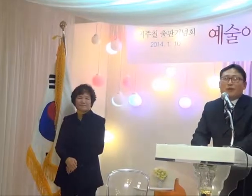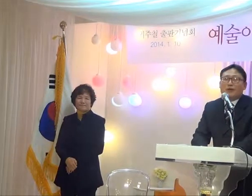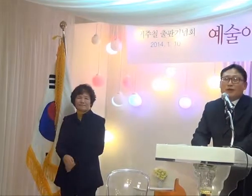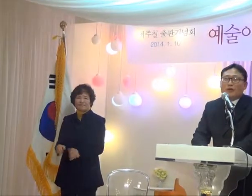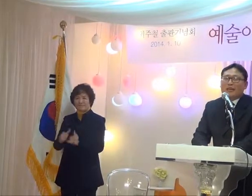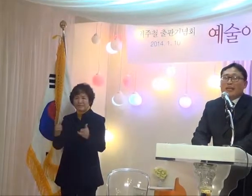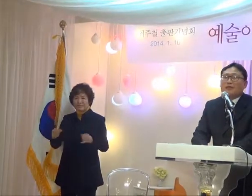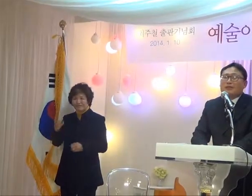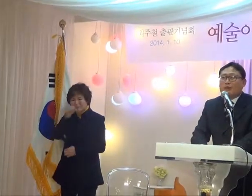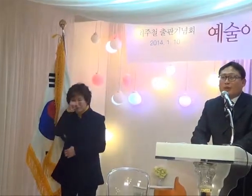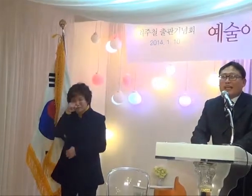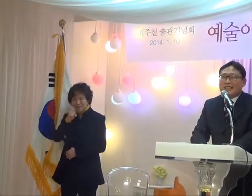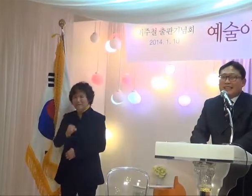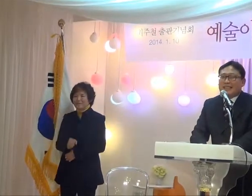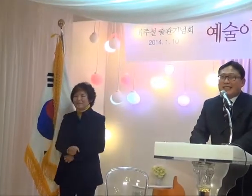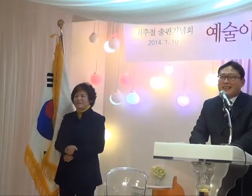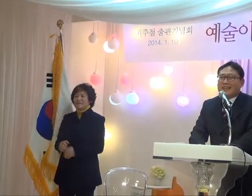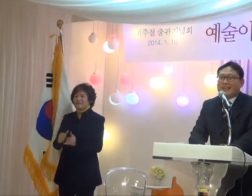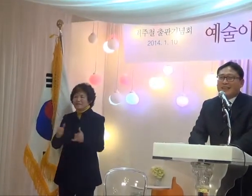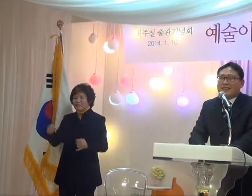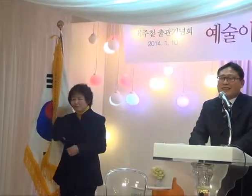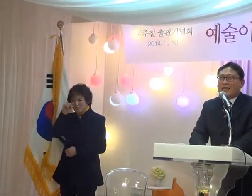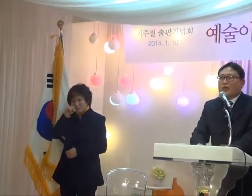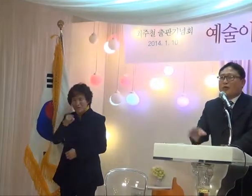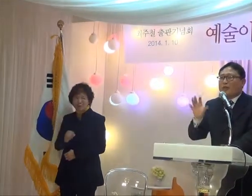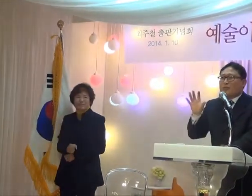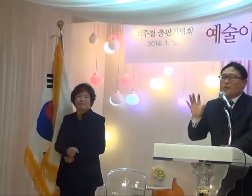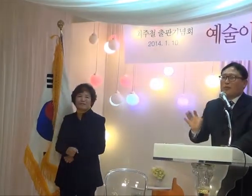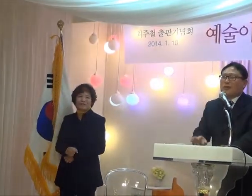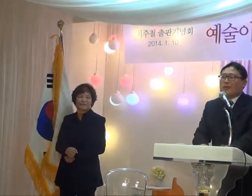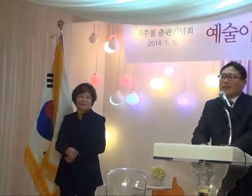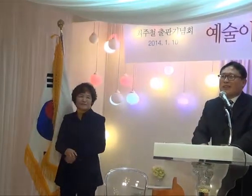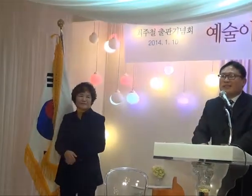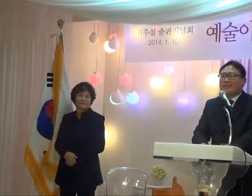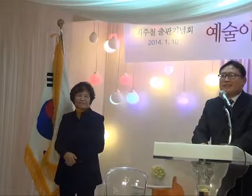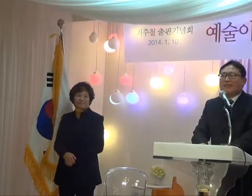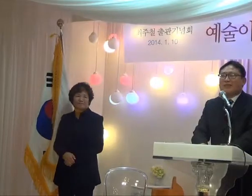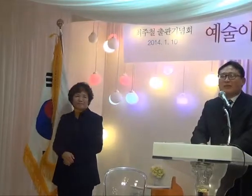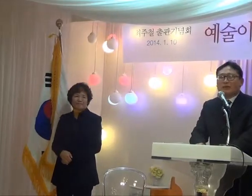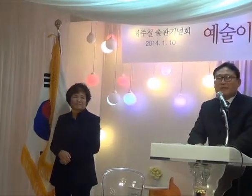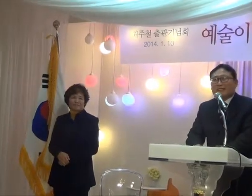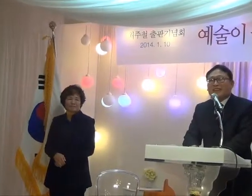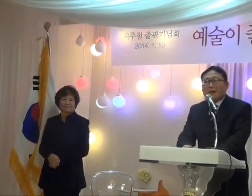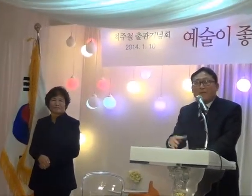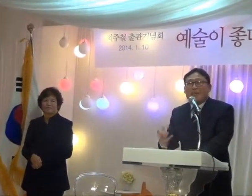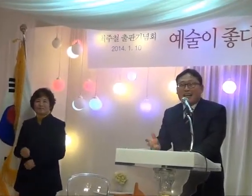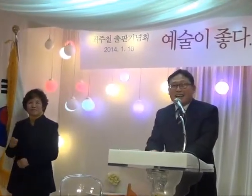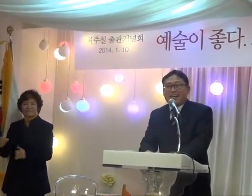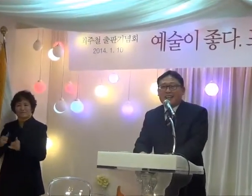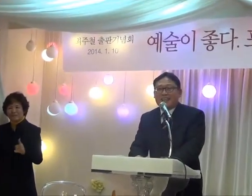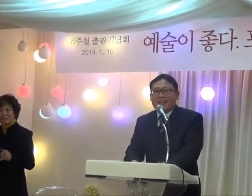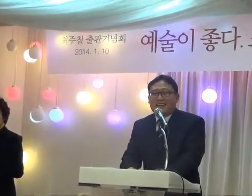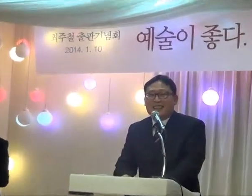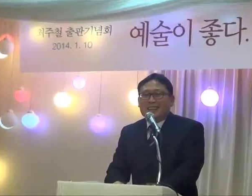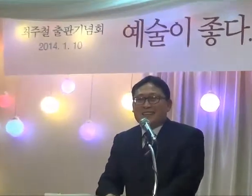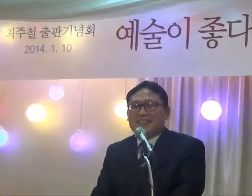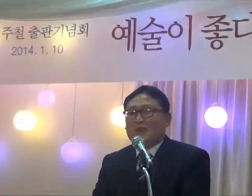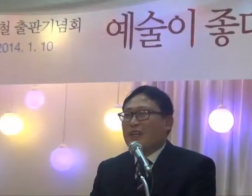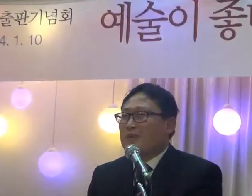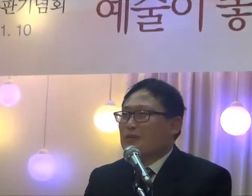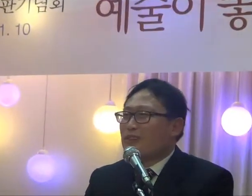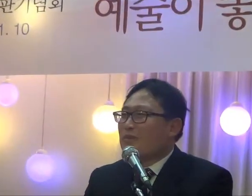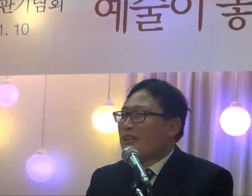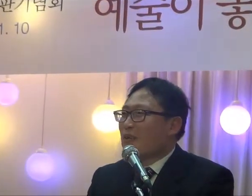사람이 좋더라고요. 사람을 좀 좋아해야 되겠다. 그 예술 한 작품을 볼 때마다 저 사람이 어떻게 저렇게 예쁠까.